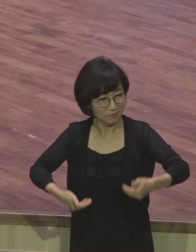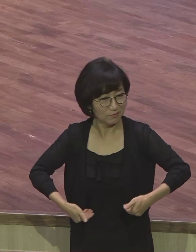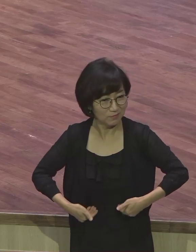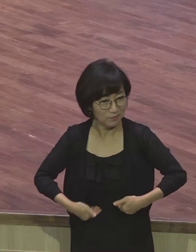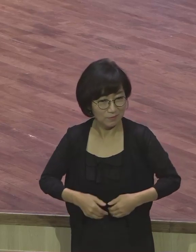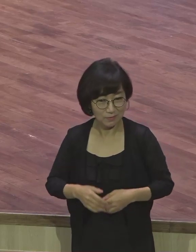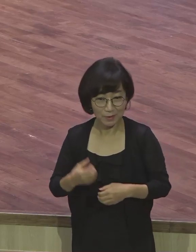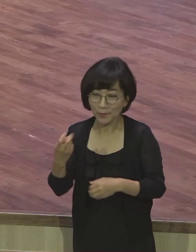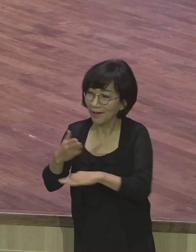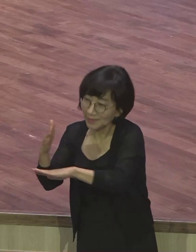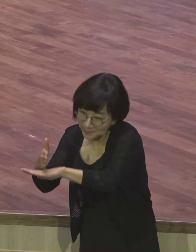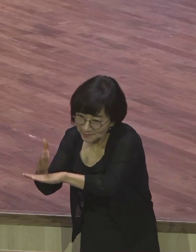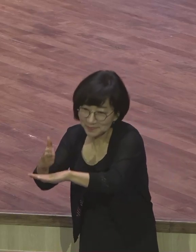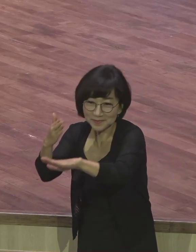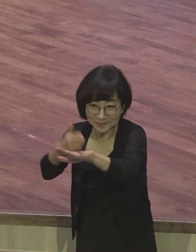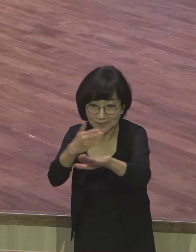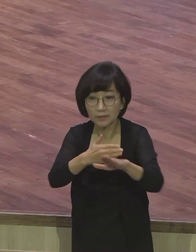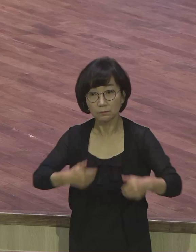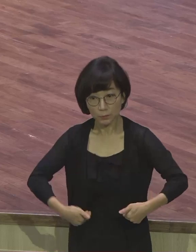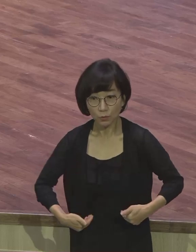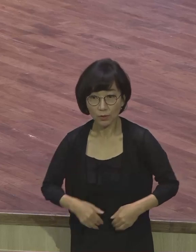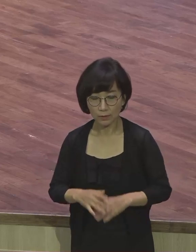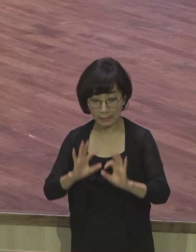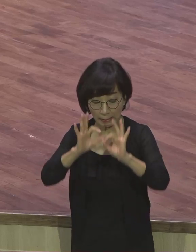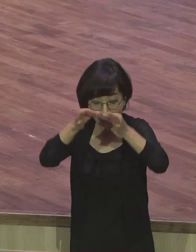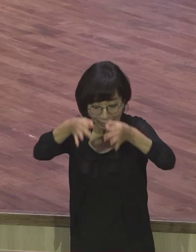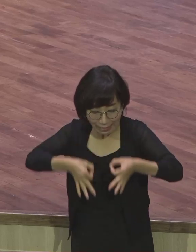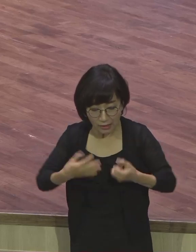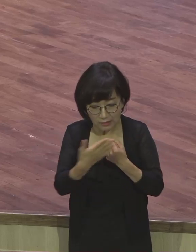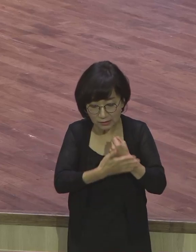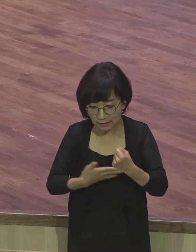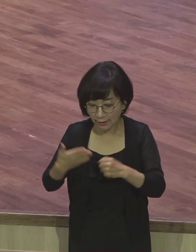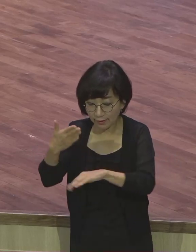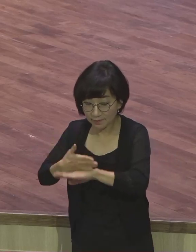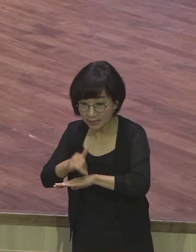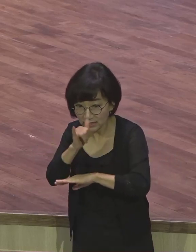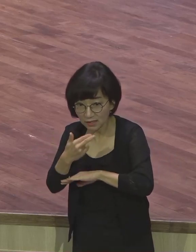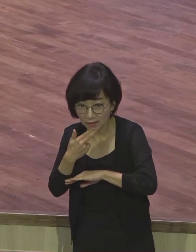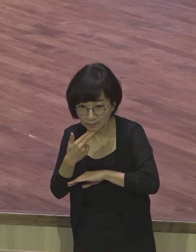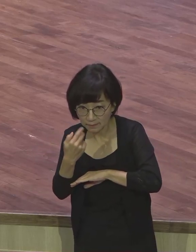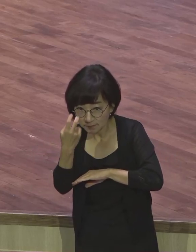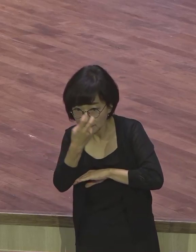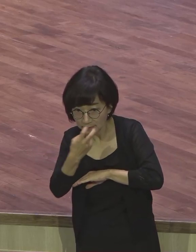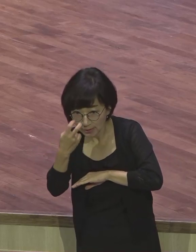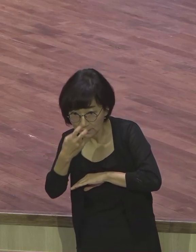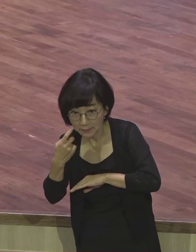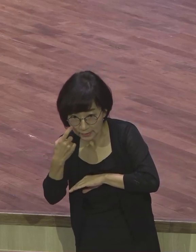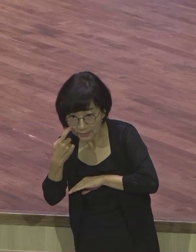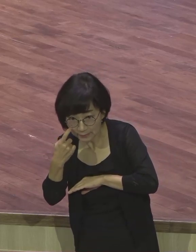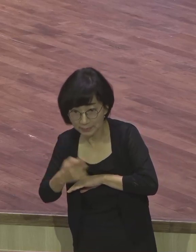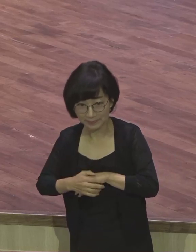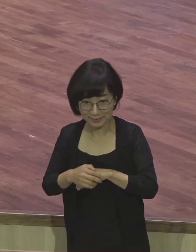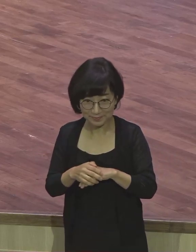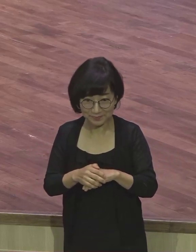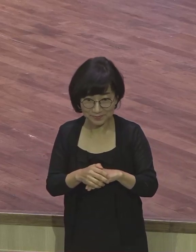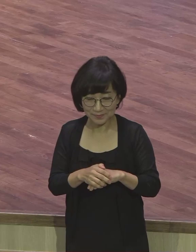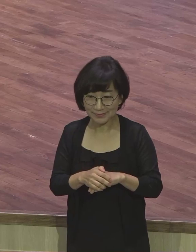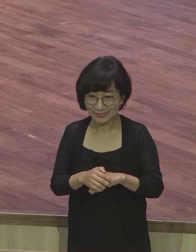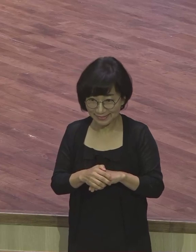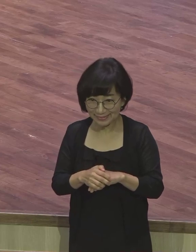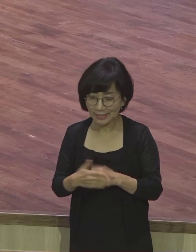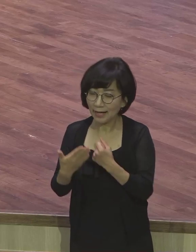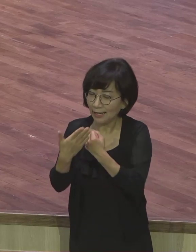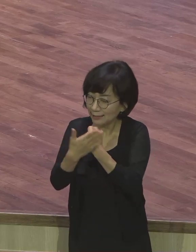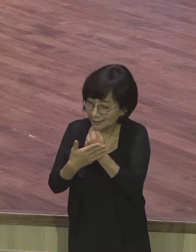이것을 점검해 보세요. 이게 중요합니다. 이것이 우리 삶 속에 어떻게 돼요?